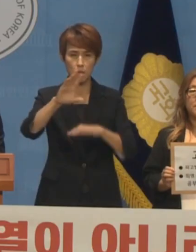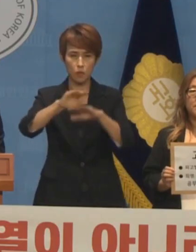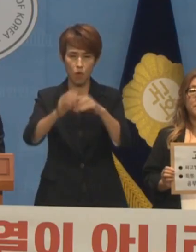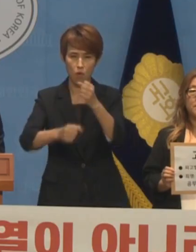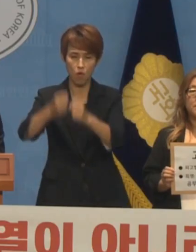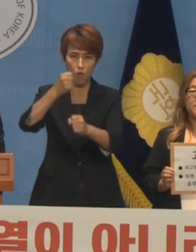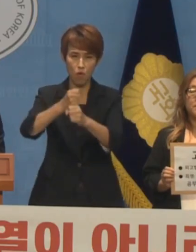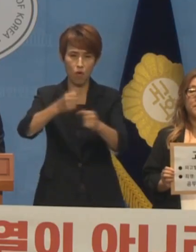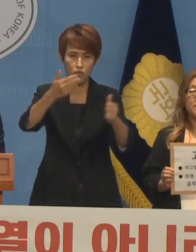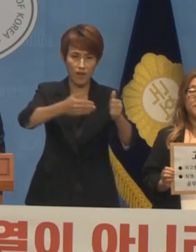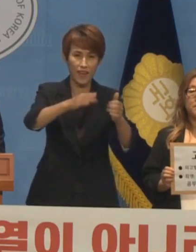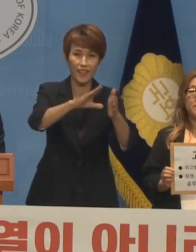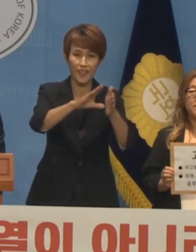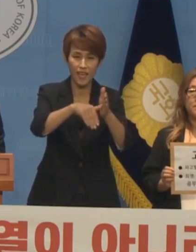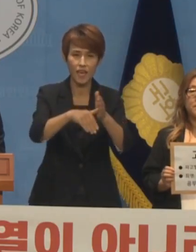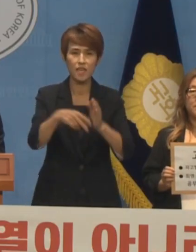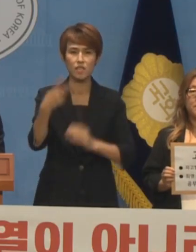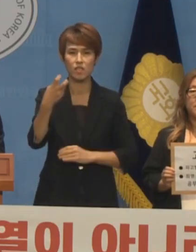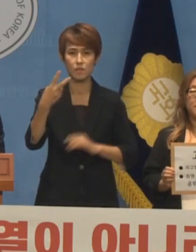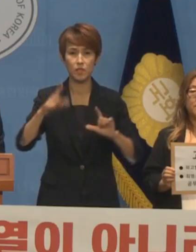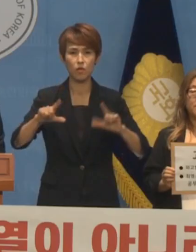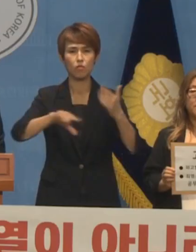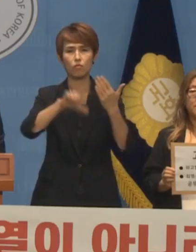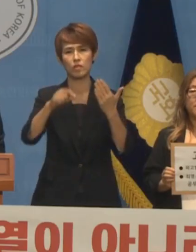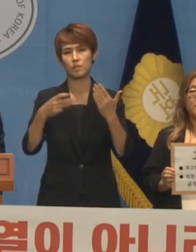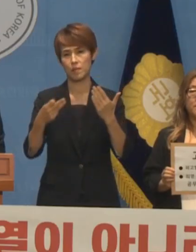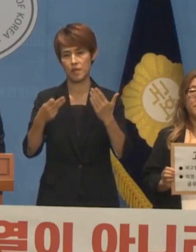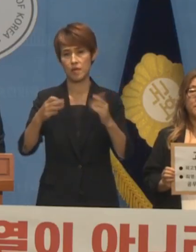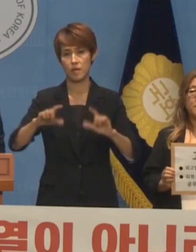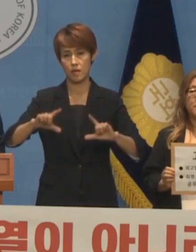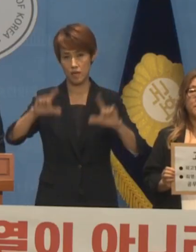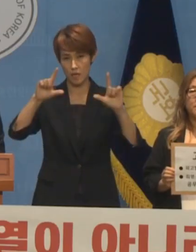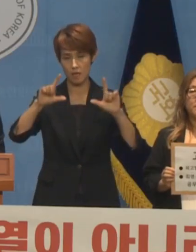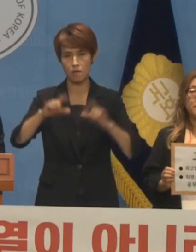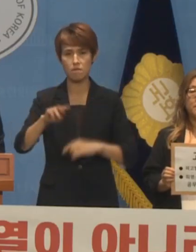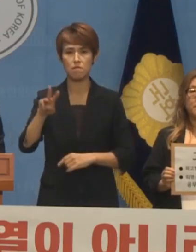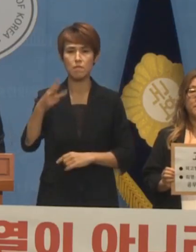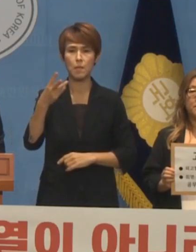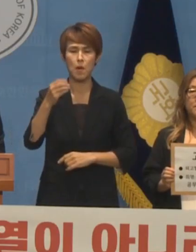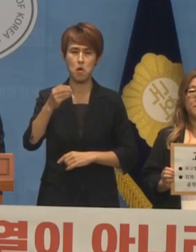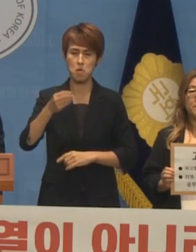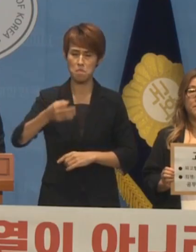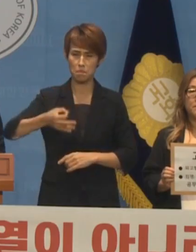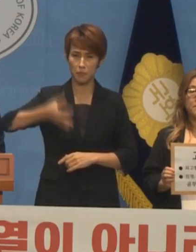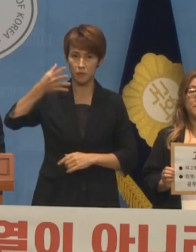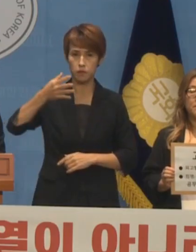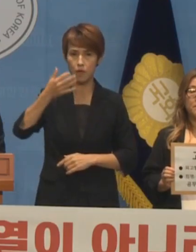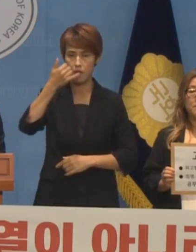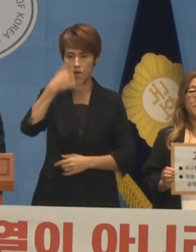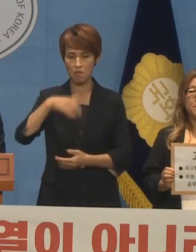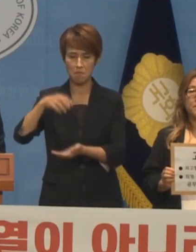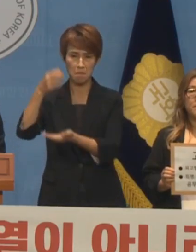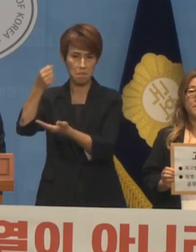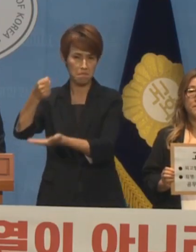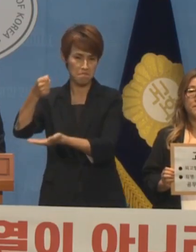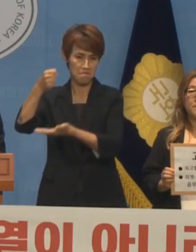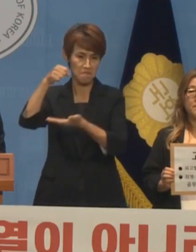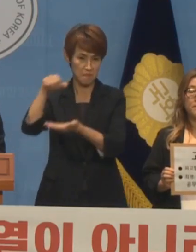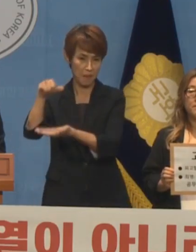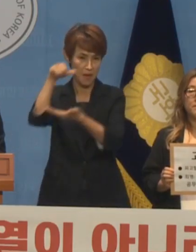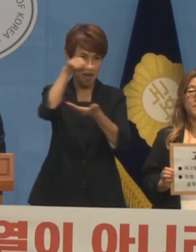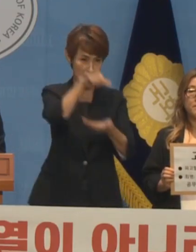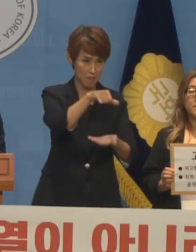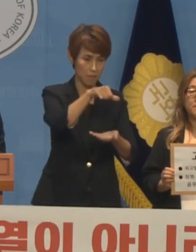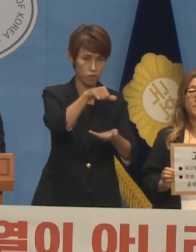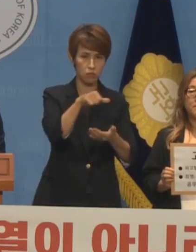청탁을 받을 무렵인 2022년 9월 13일에 300만 원 상당의 명품 디올백을 선물로 받고 이를